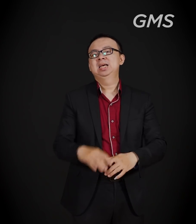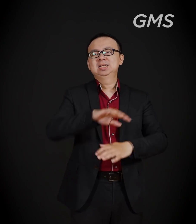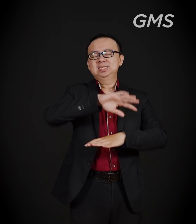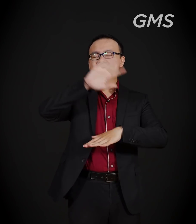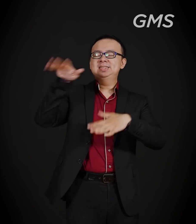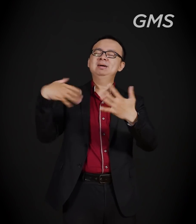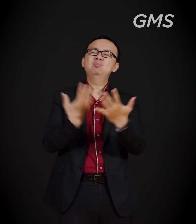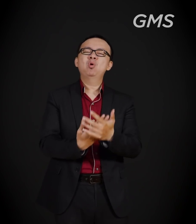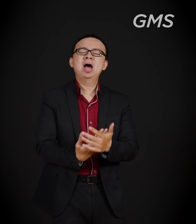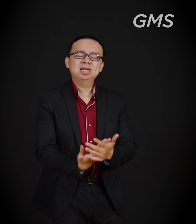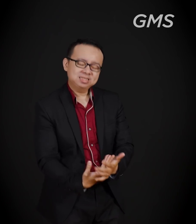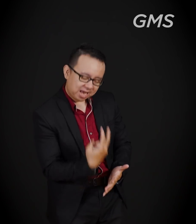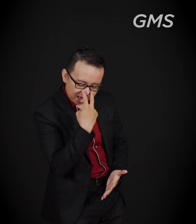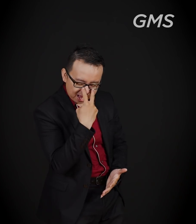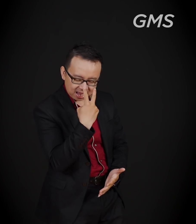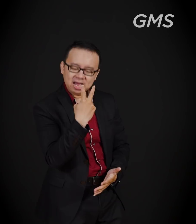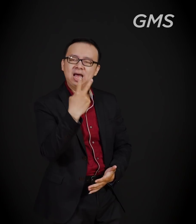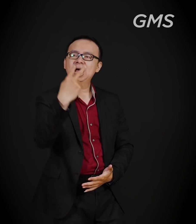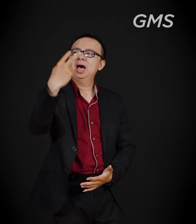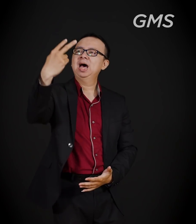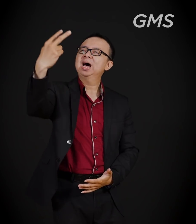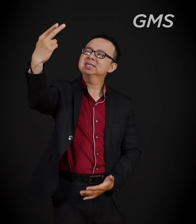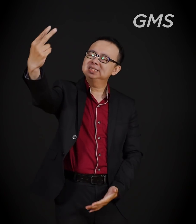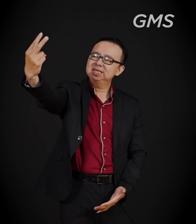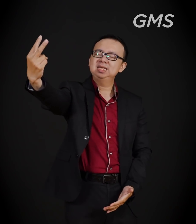teguhkan semua